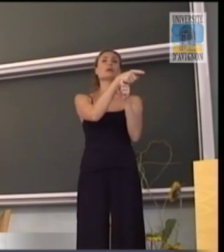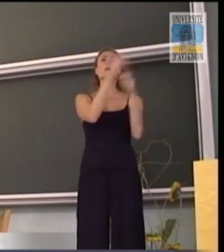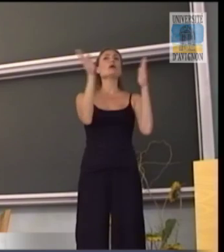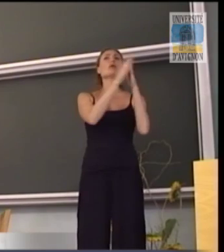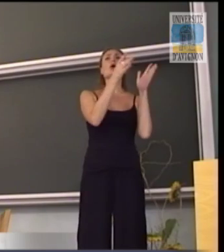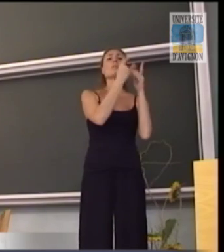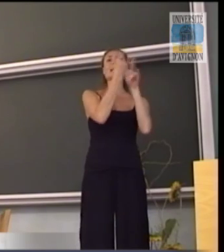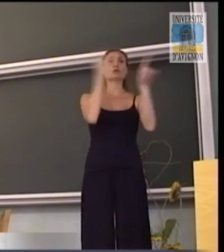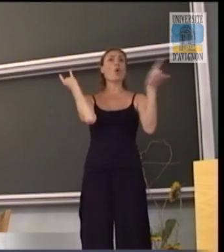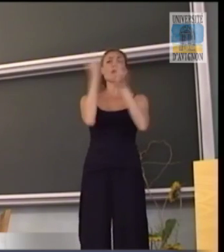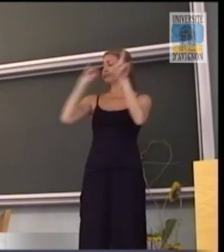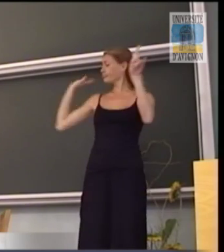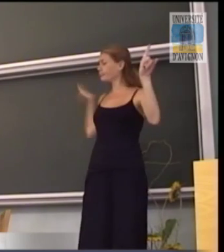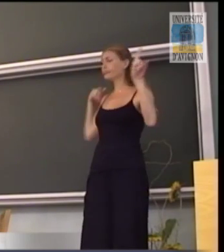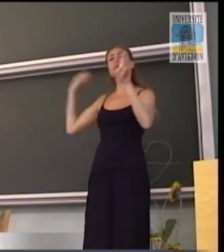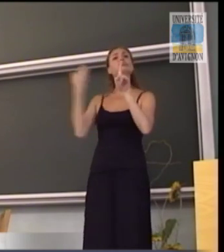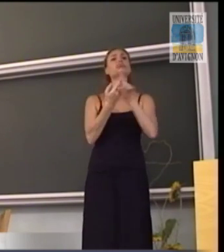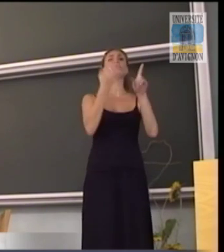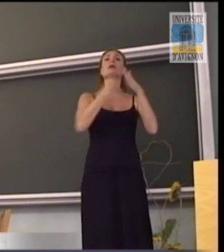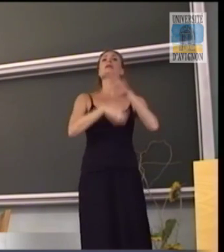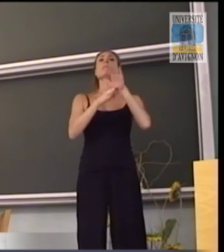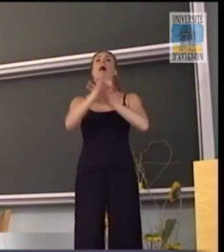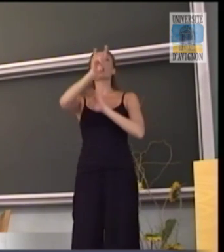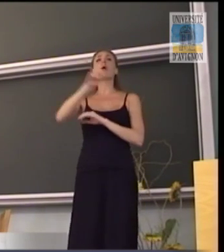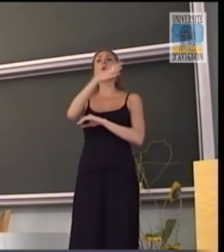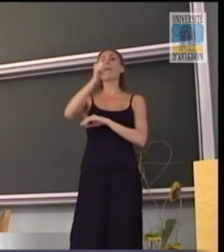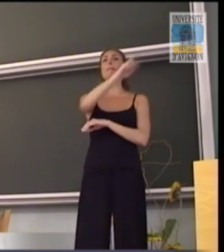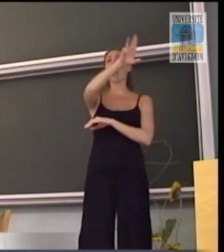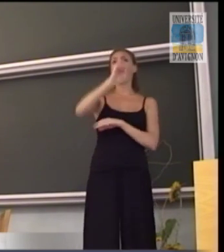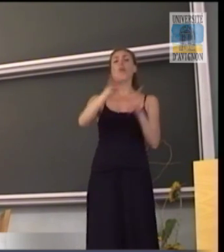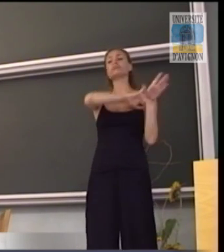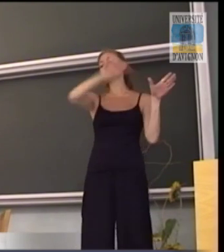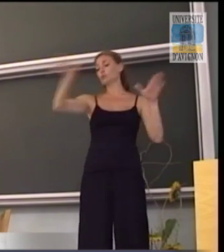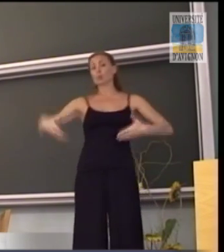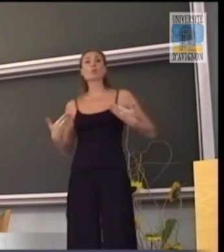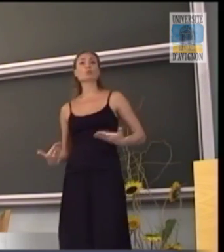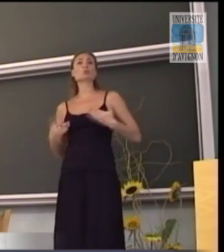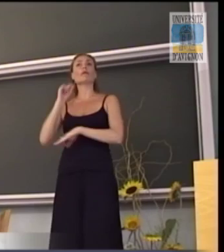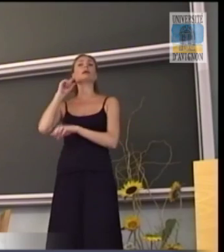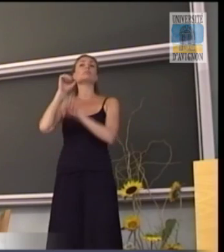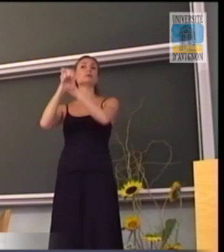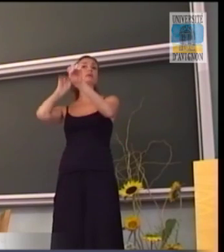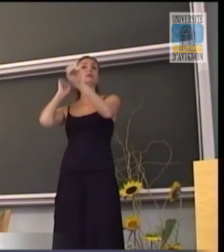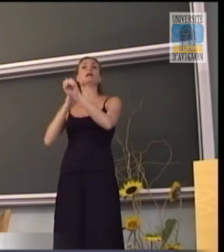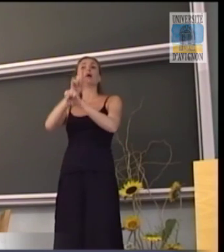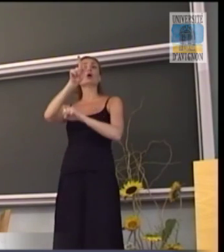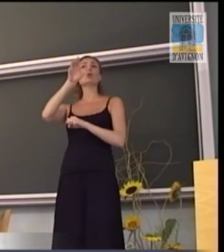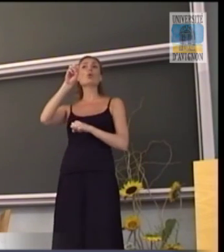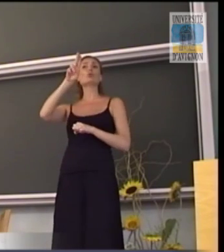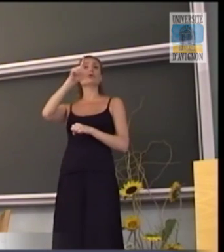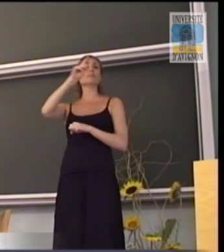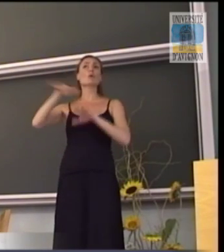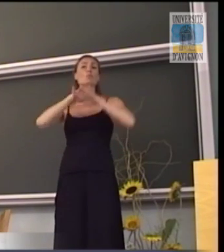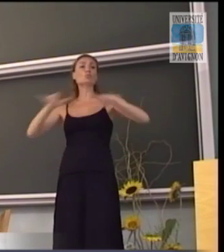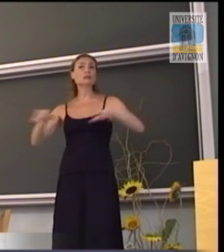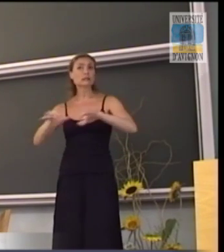Glenn Gould, ces 12 artistes que tout le monde considère pour leur talent. Ce sont 12 artistes devant lesquels